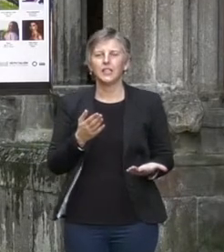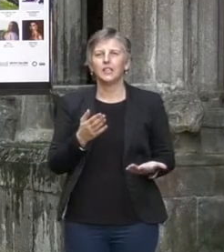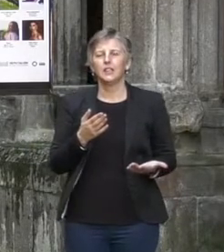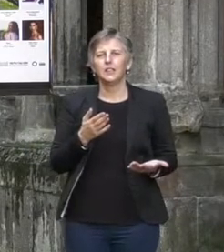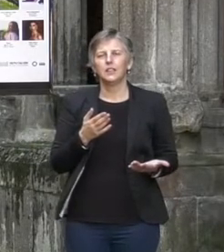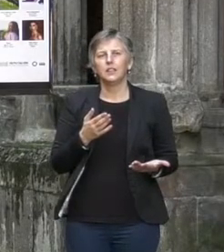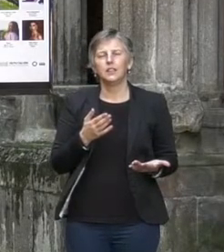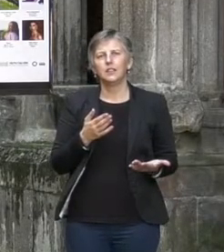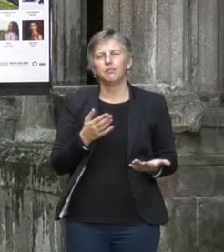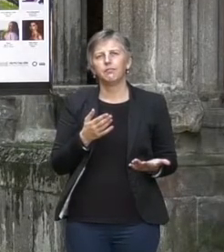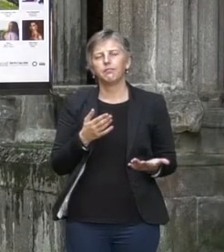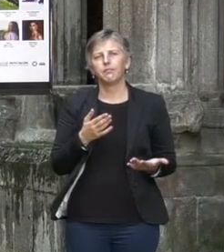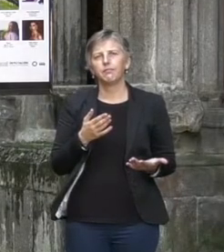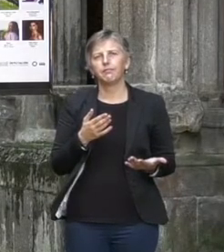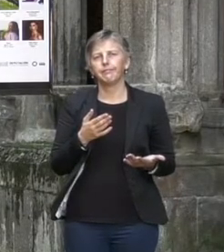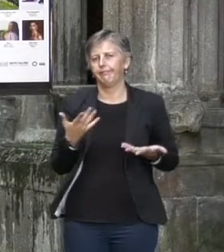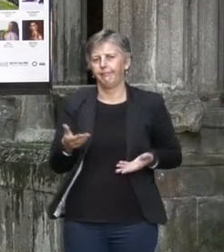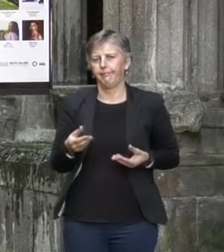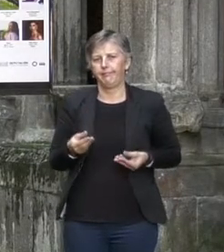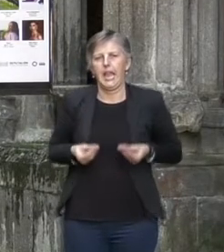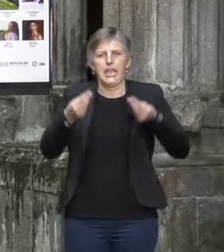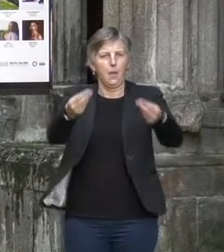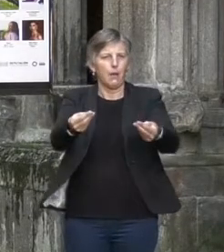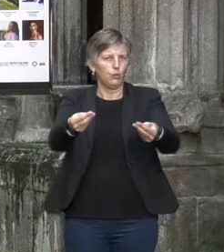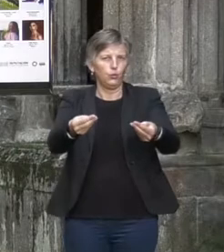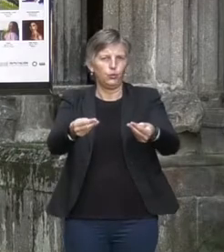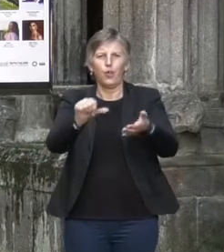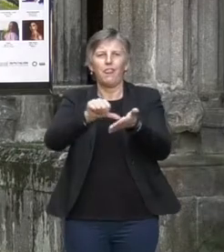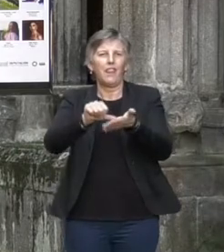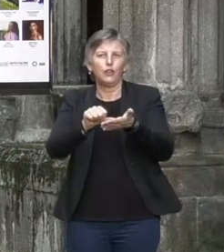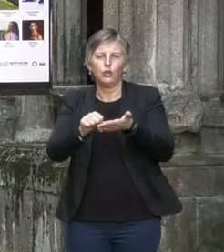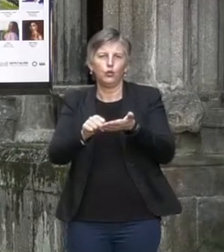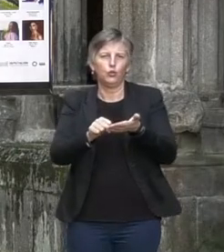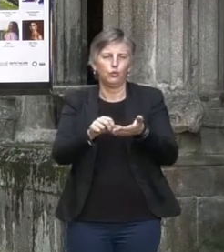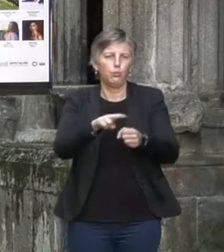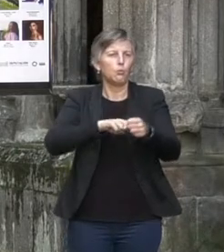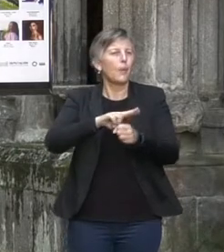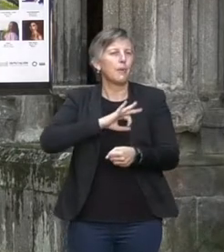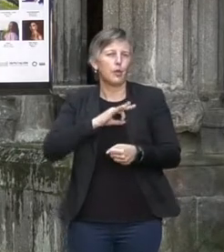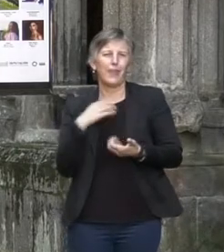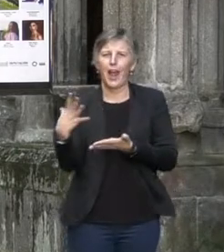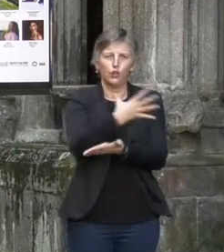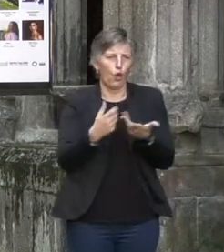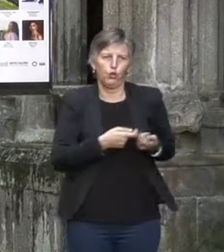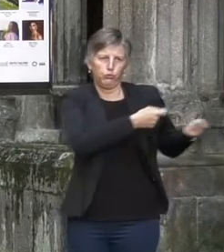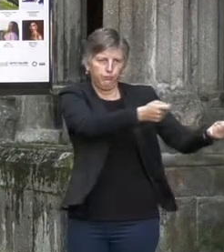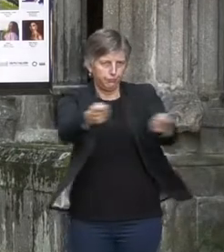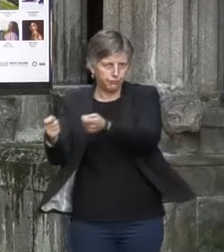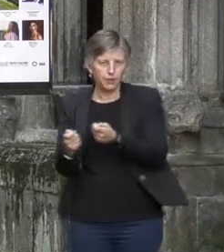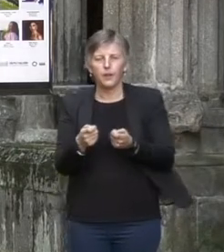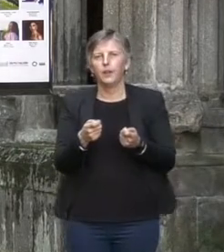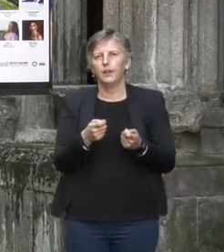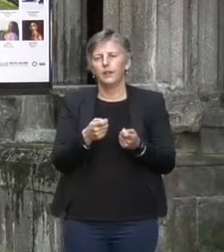levamos a todos os centros da provincia de Pontevedra e